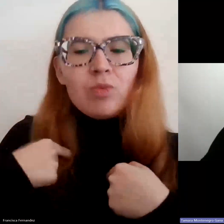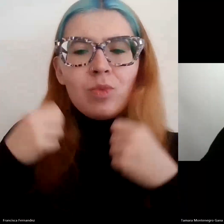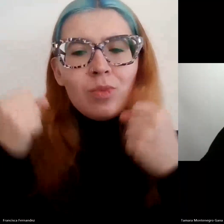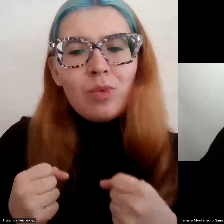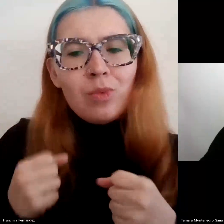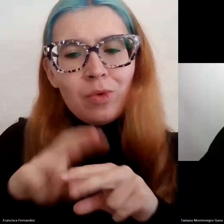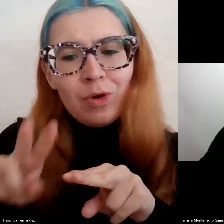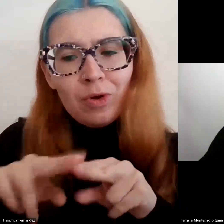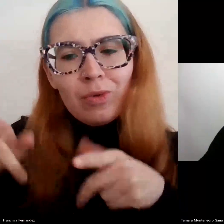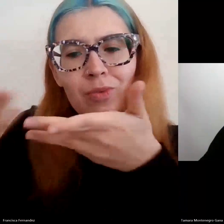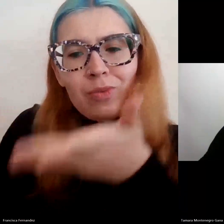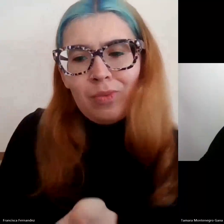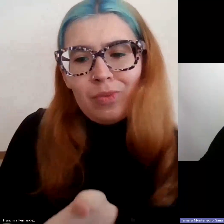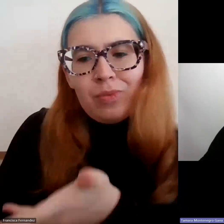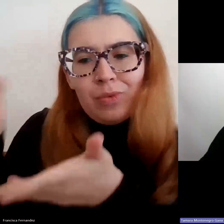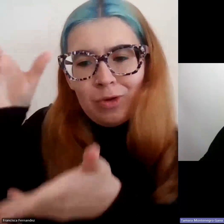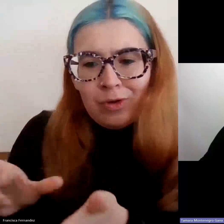tiempo.